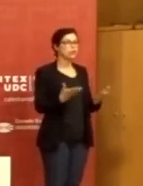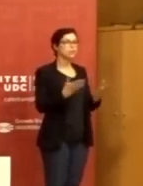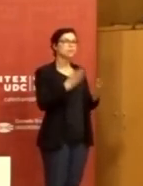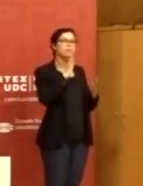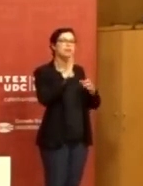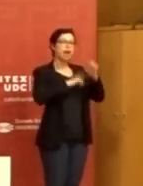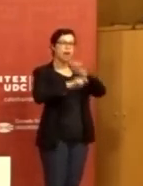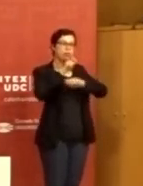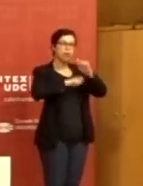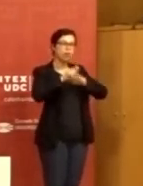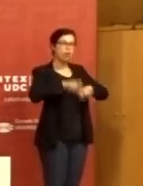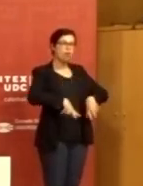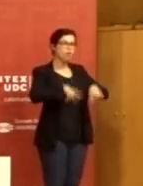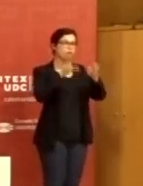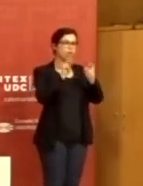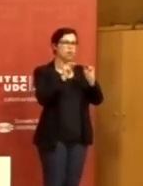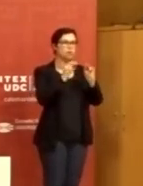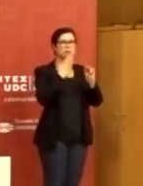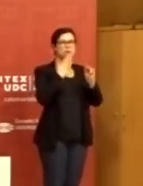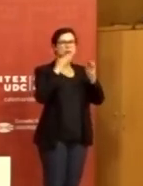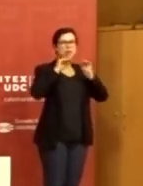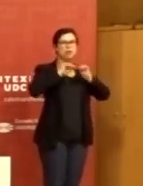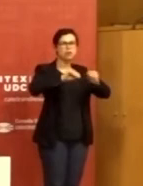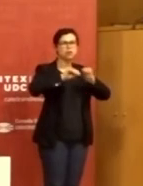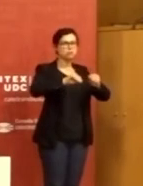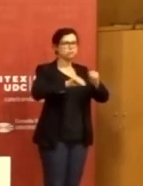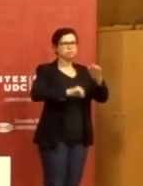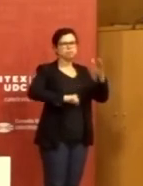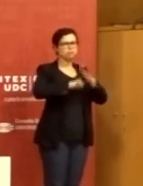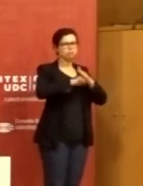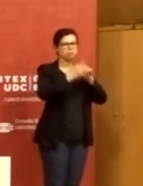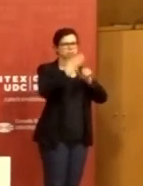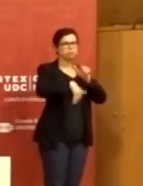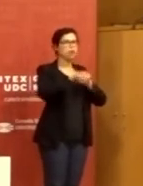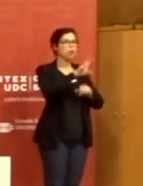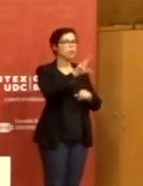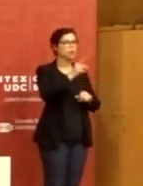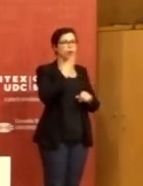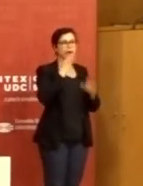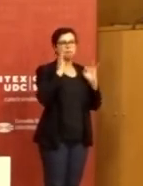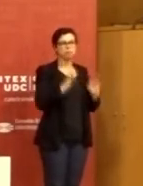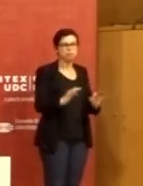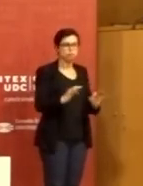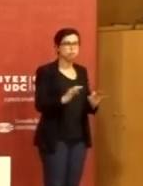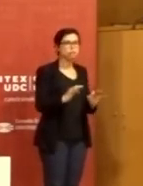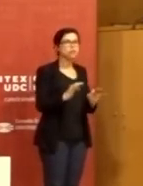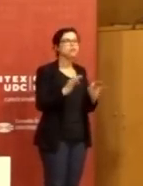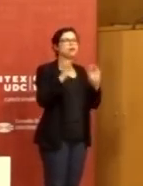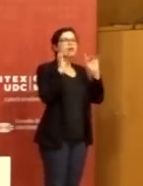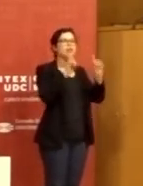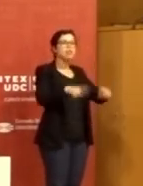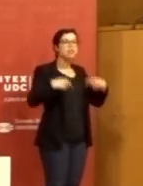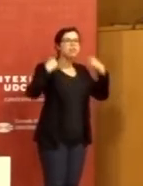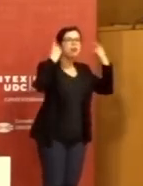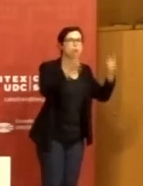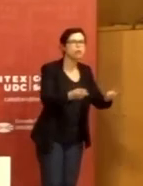estas asociaciones, que es la edad máxima de formación, que es a los 21 años, hay como un desligue, un desfase de qué va a